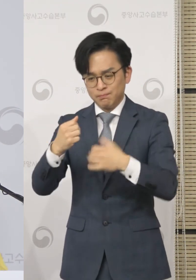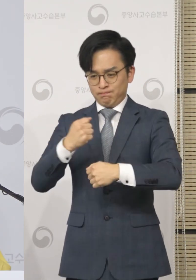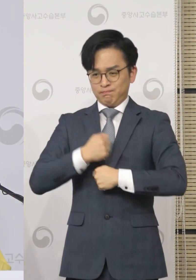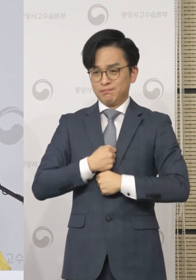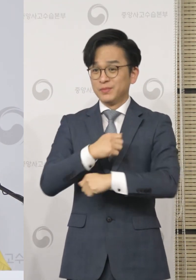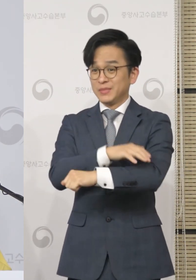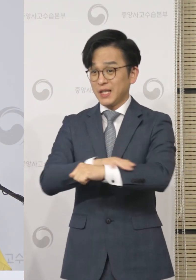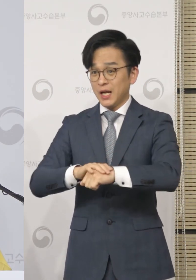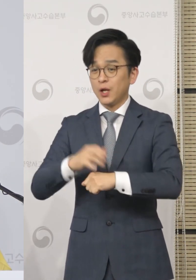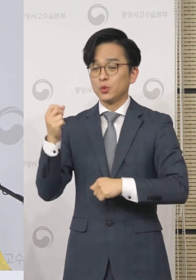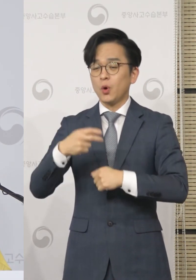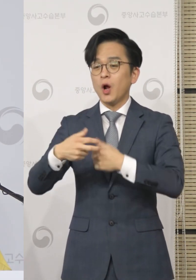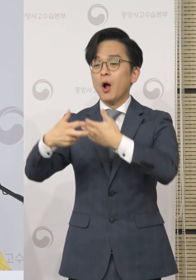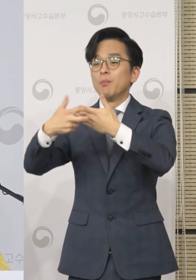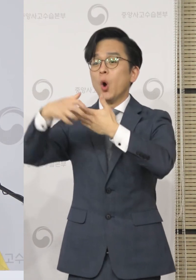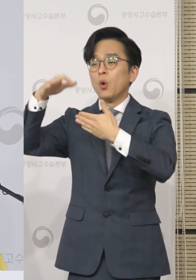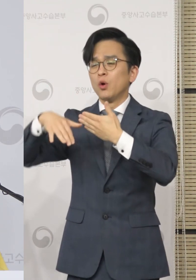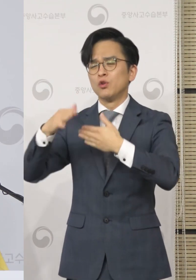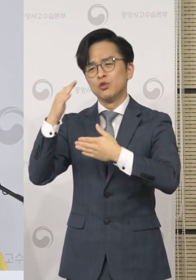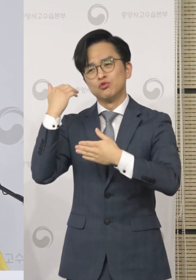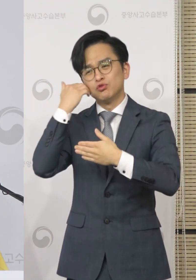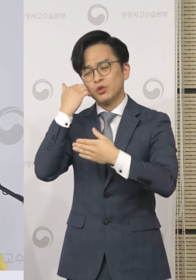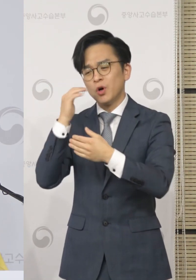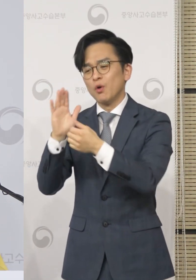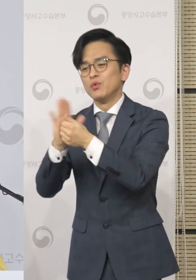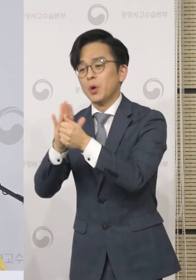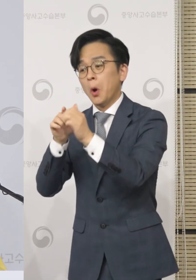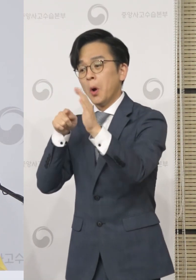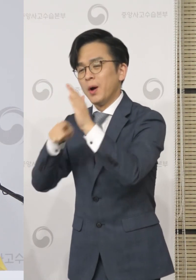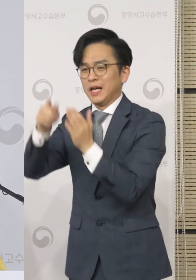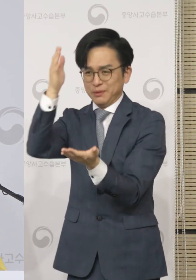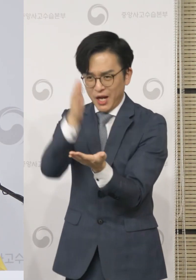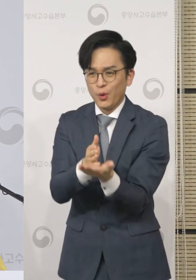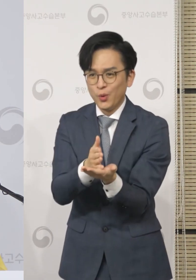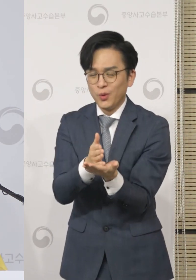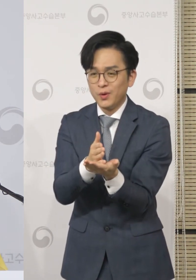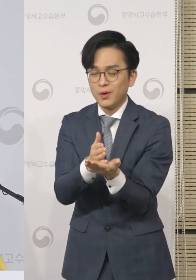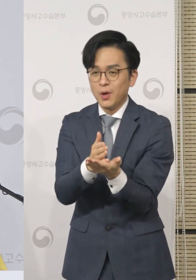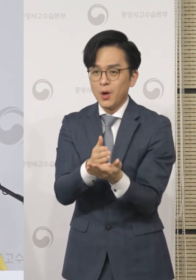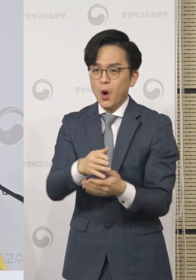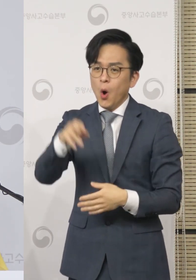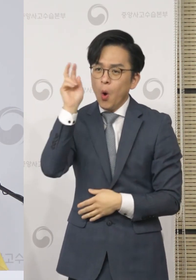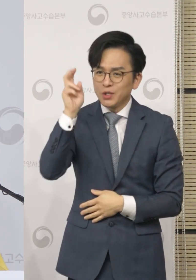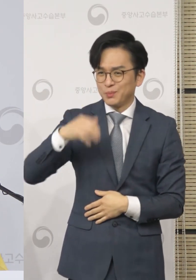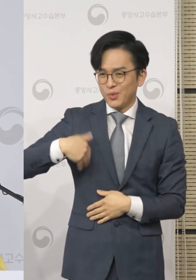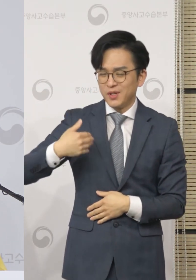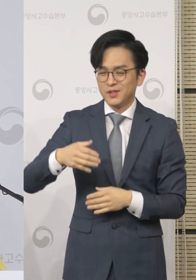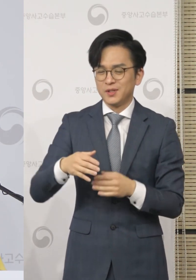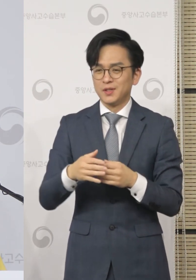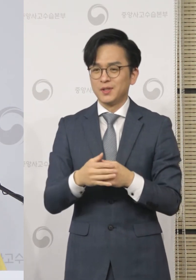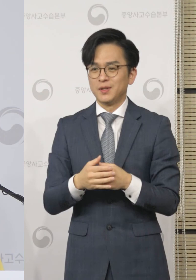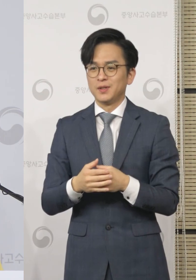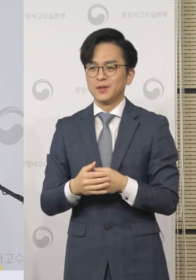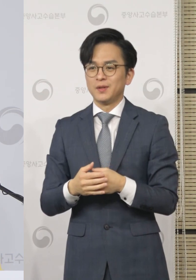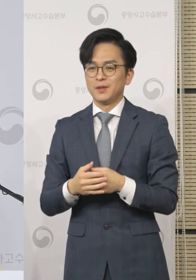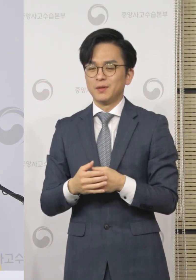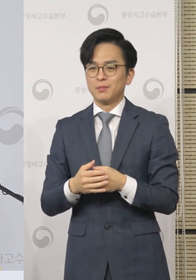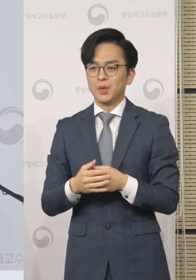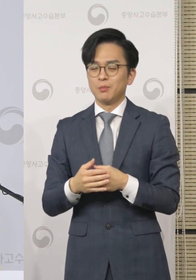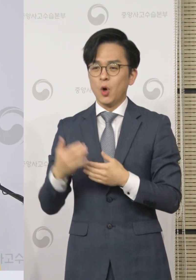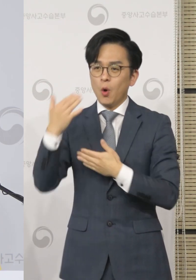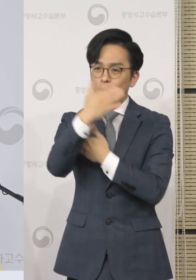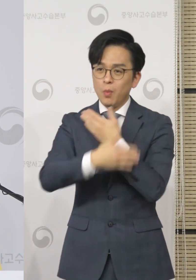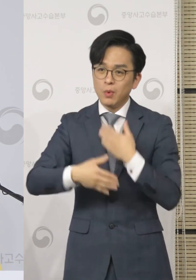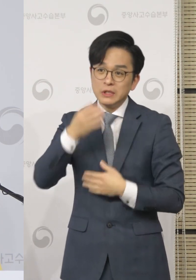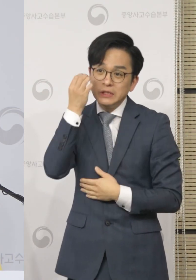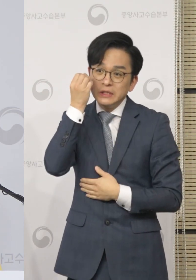준수하고 의료기관 내 병문안 등 불필요한 병원 방문을 최소화하고 혹시 역학조사나 자가격리